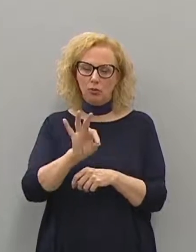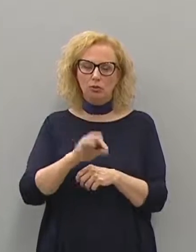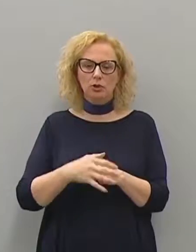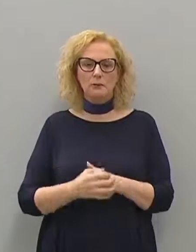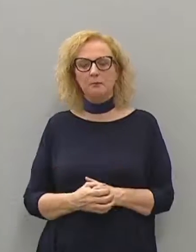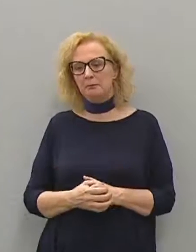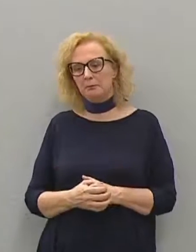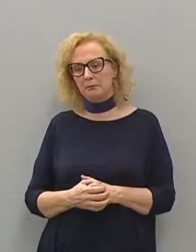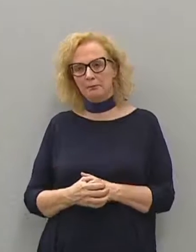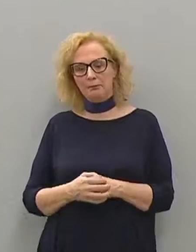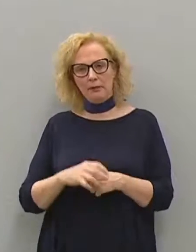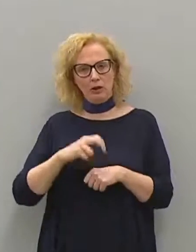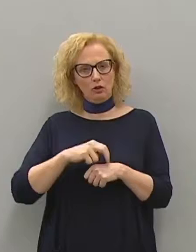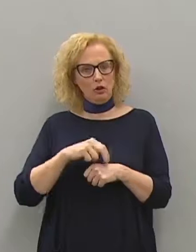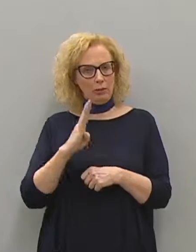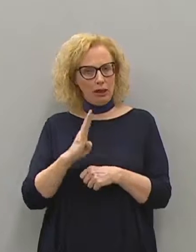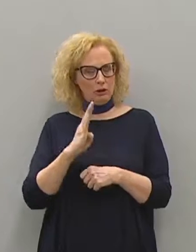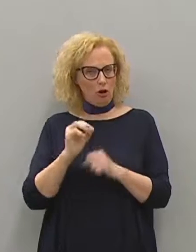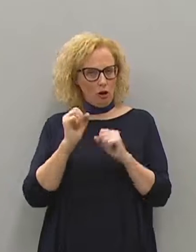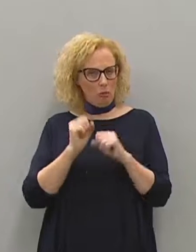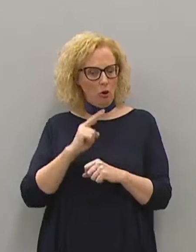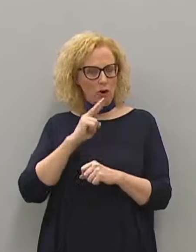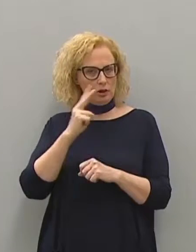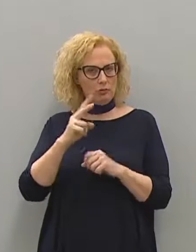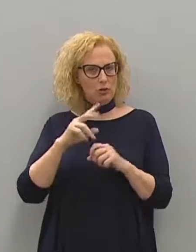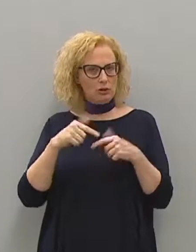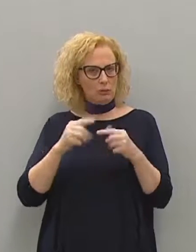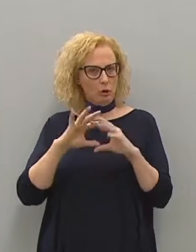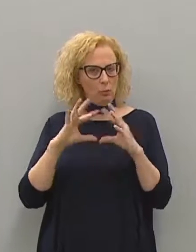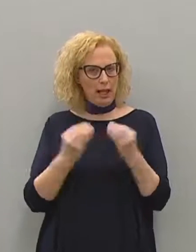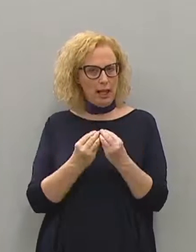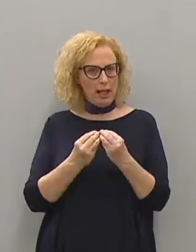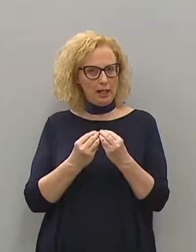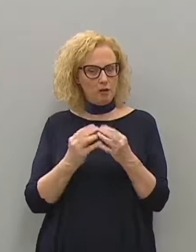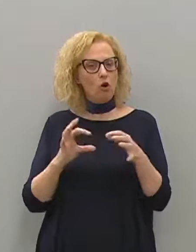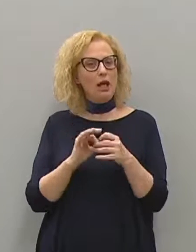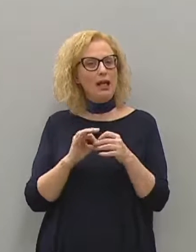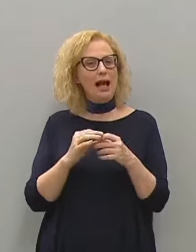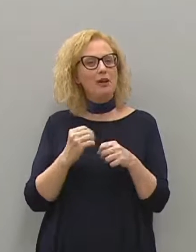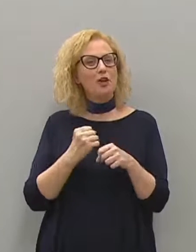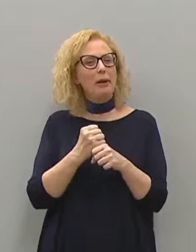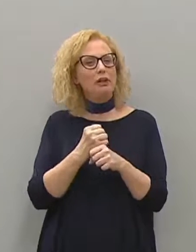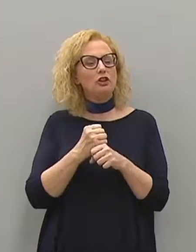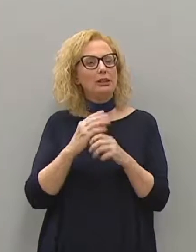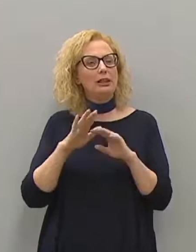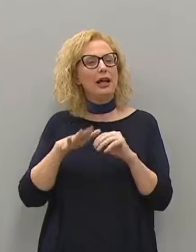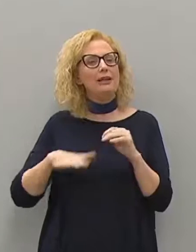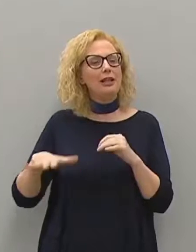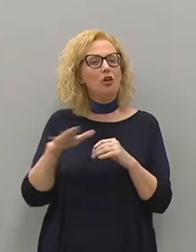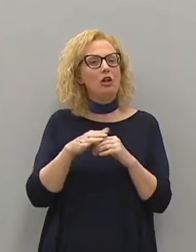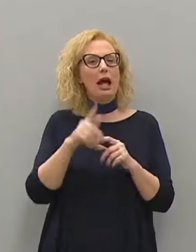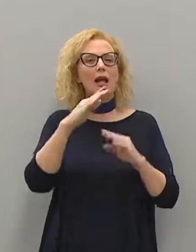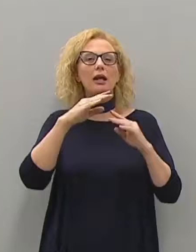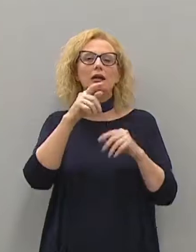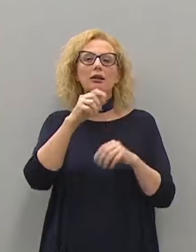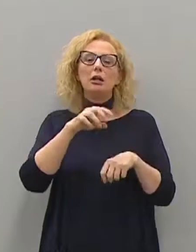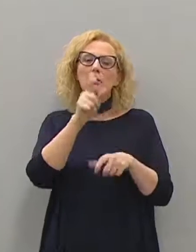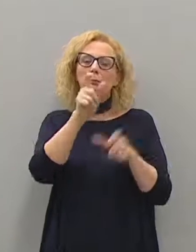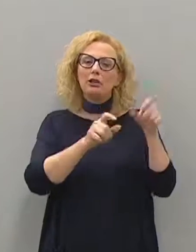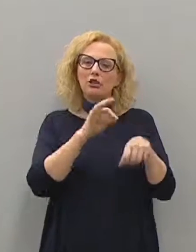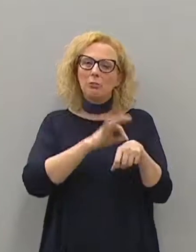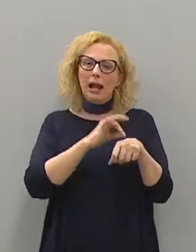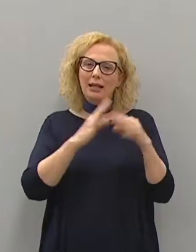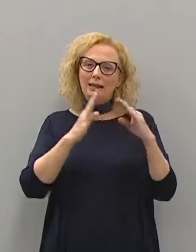dottor benetollo completiamo la risposta organizzazione medicina territoriale come vengono seguiti i pazienti a casa è pensabile